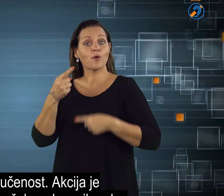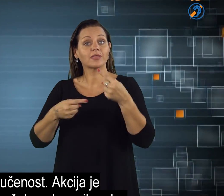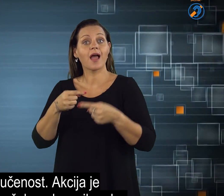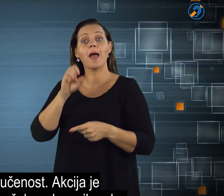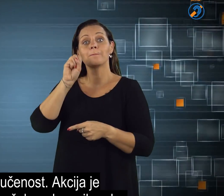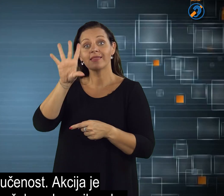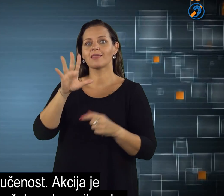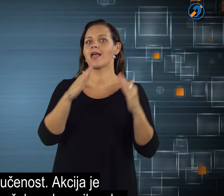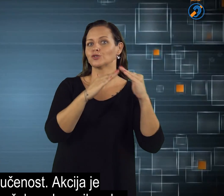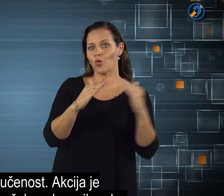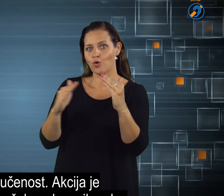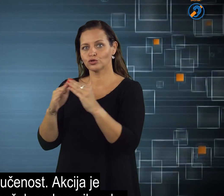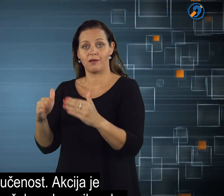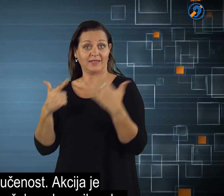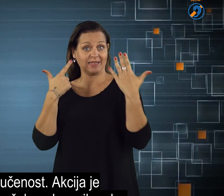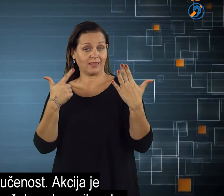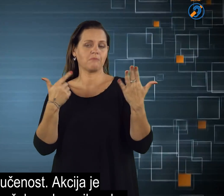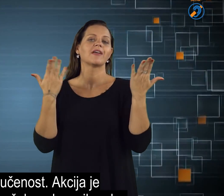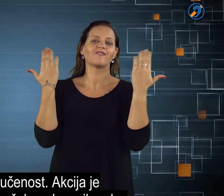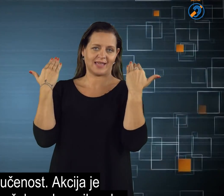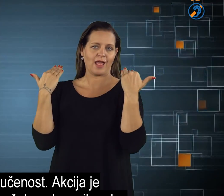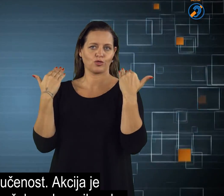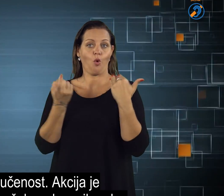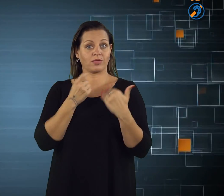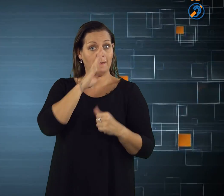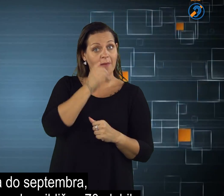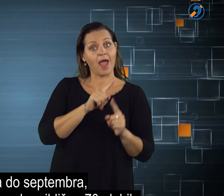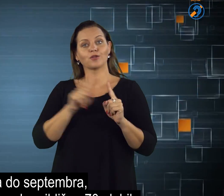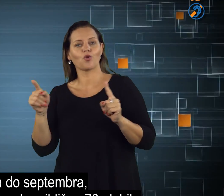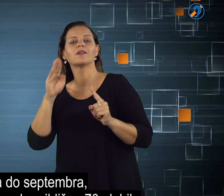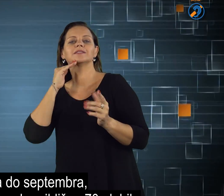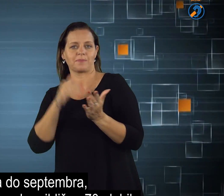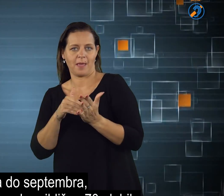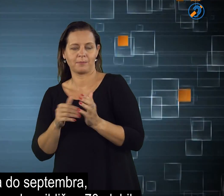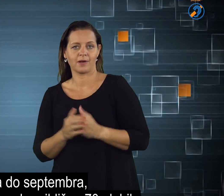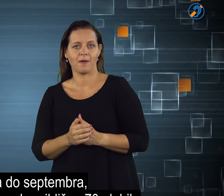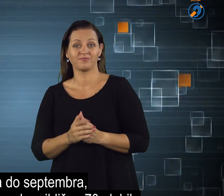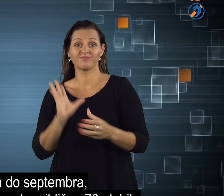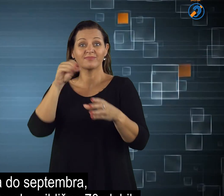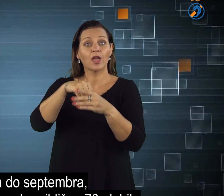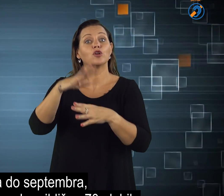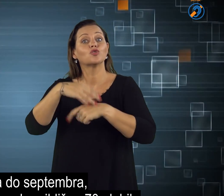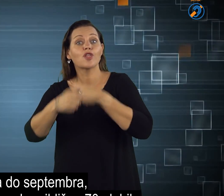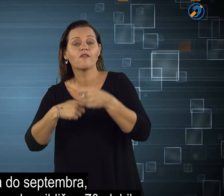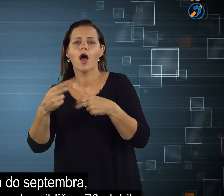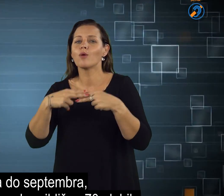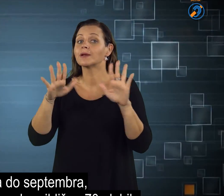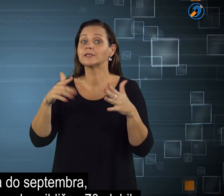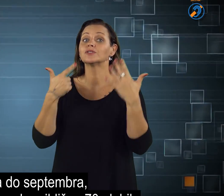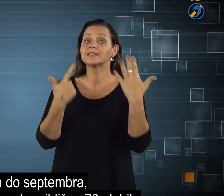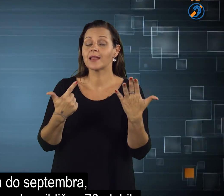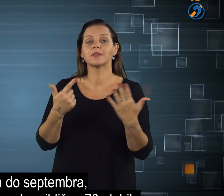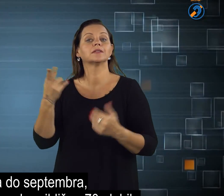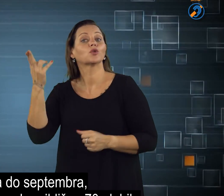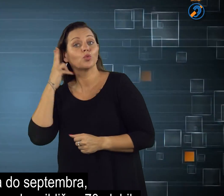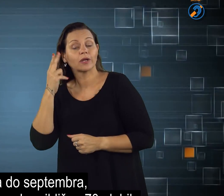Akcija je potekala v 15 kočah 7 vikendov od maja do septembra, v njej pa je sodelovalo približno 70